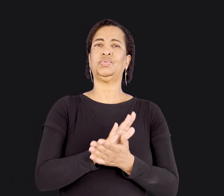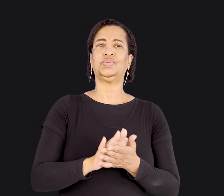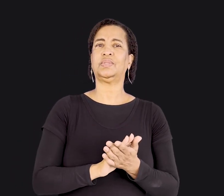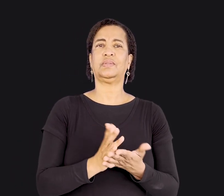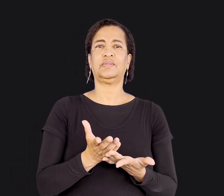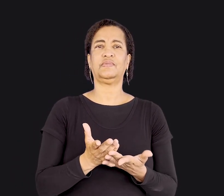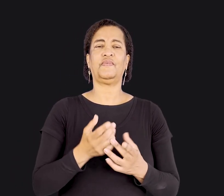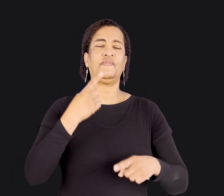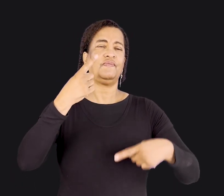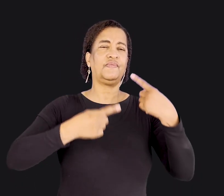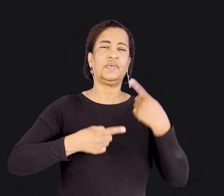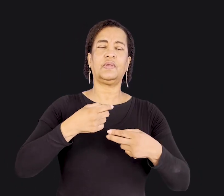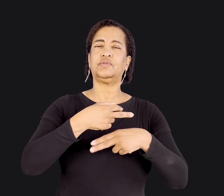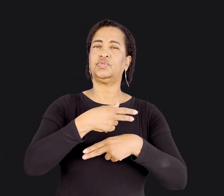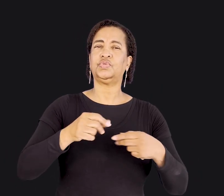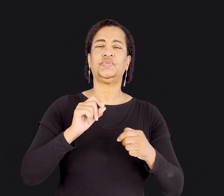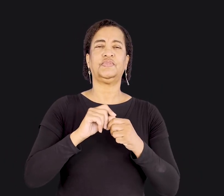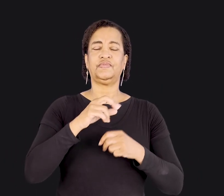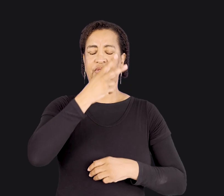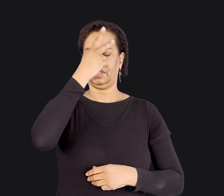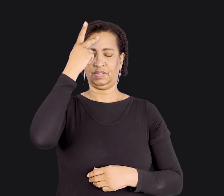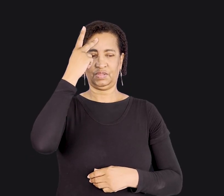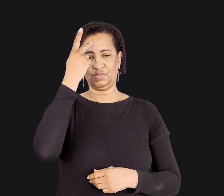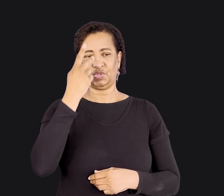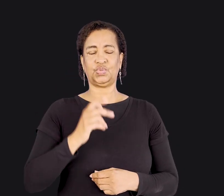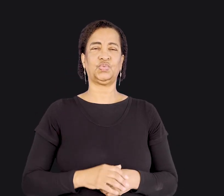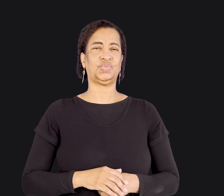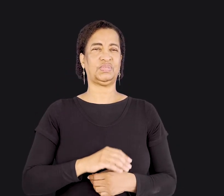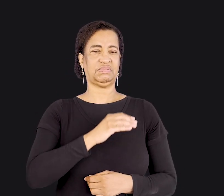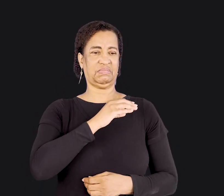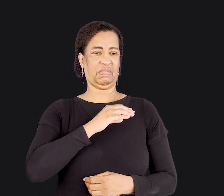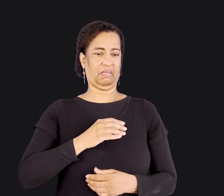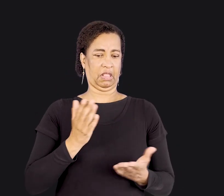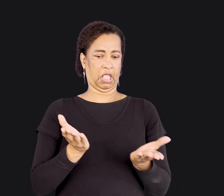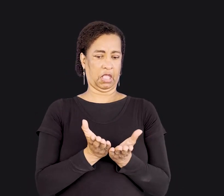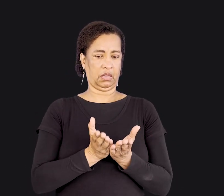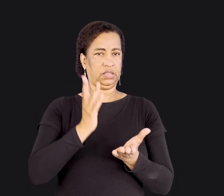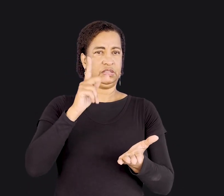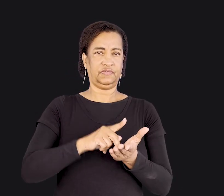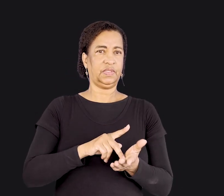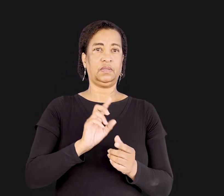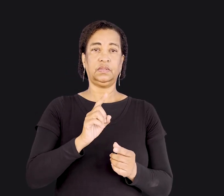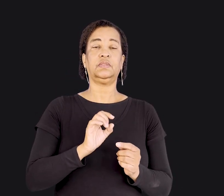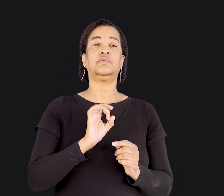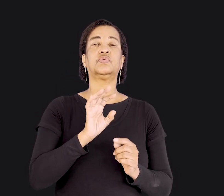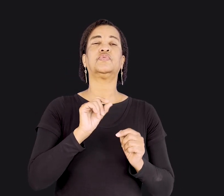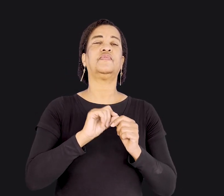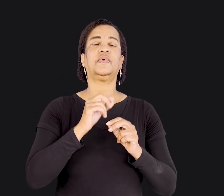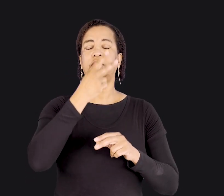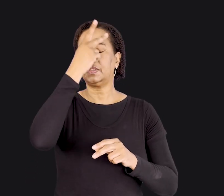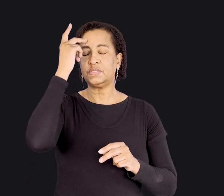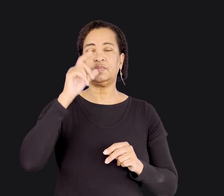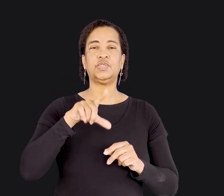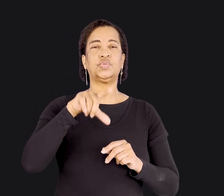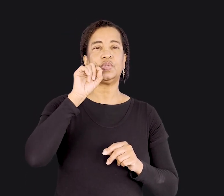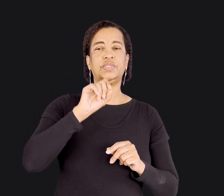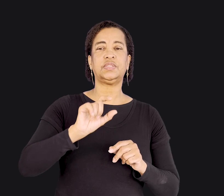essas coisas não faz de ninguém mais ou menos cristão. Só faz as pessoas firmarem certo partidarismo a favor ou